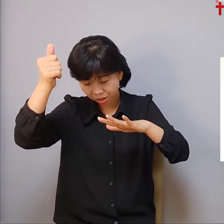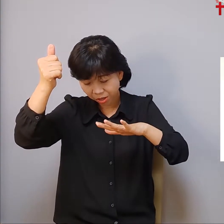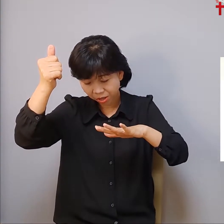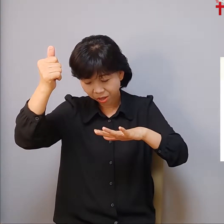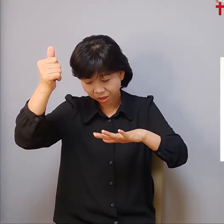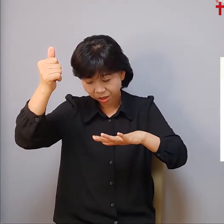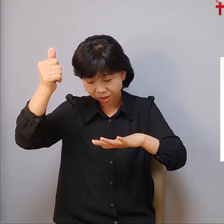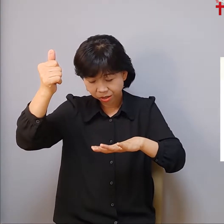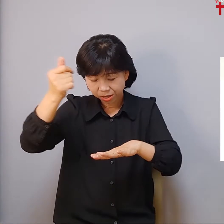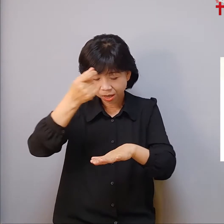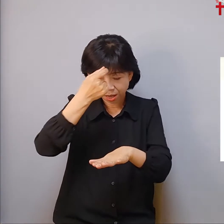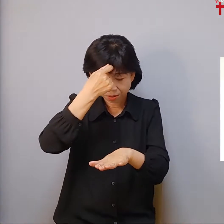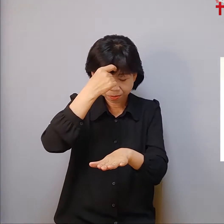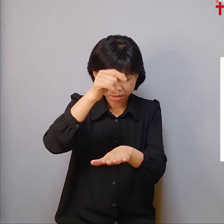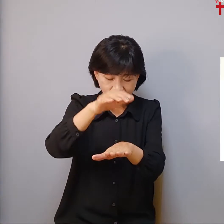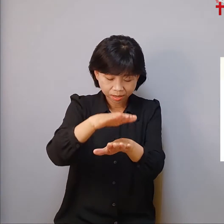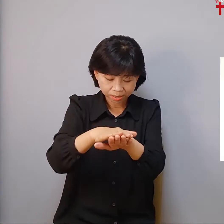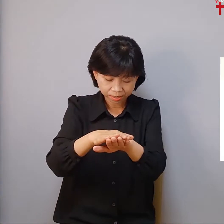엎드려